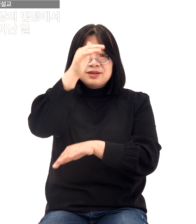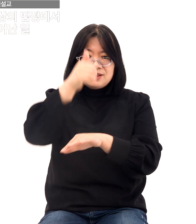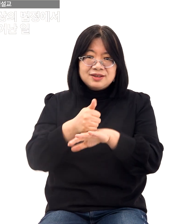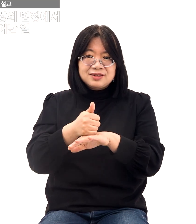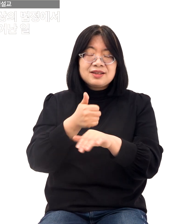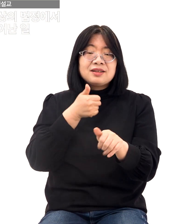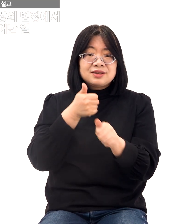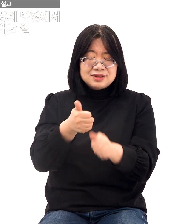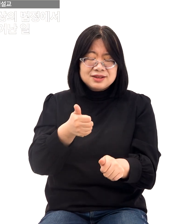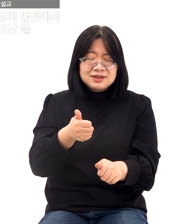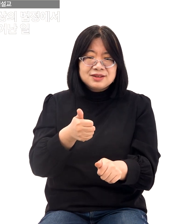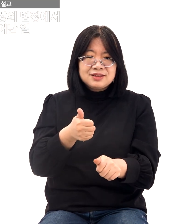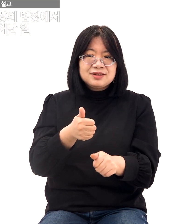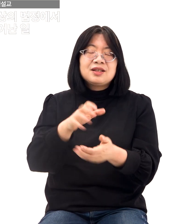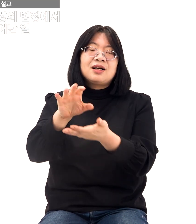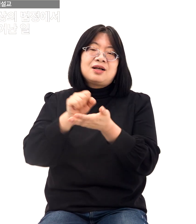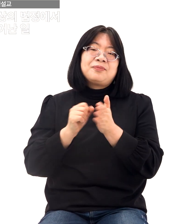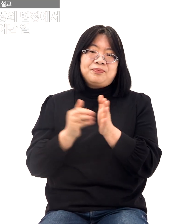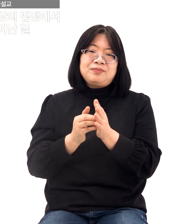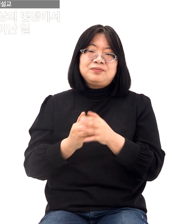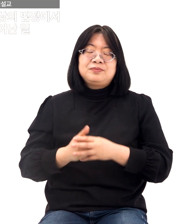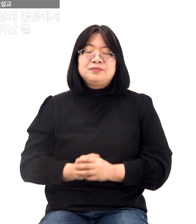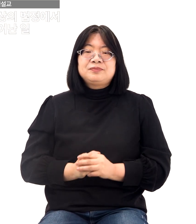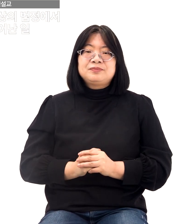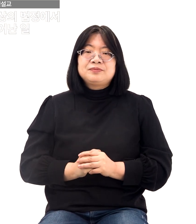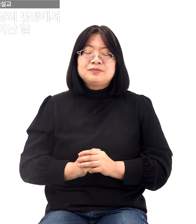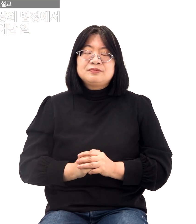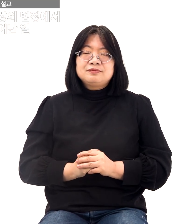최종적 승리를 담보하고 있는 겁니다.